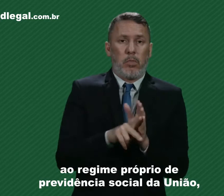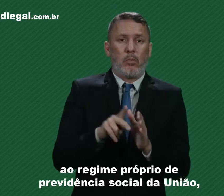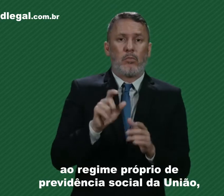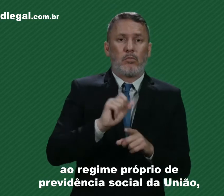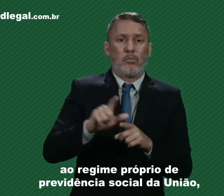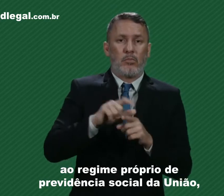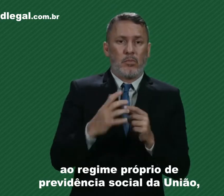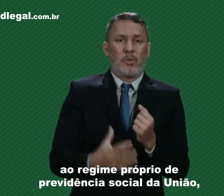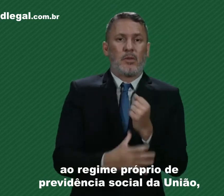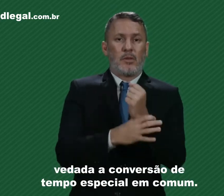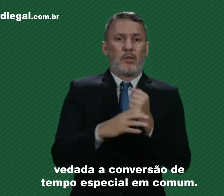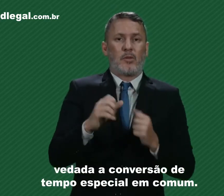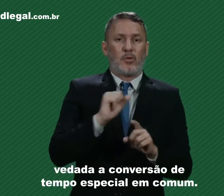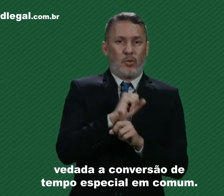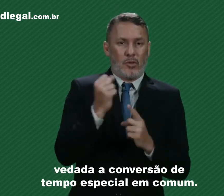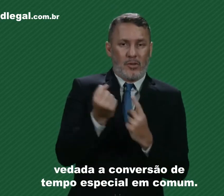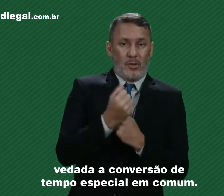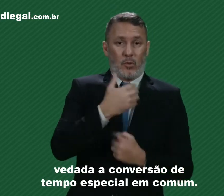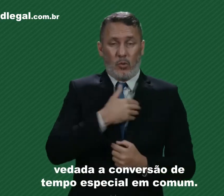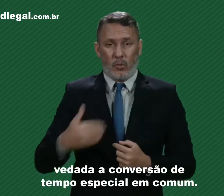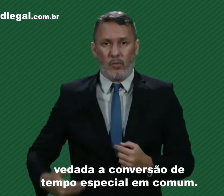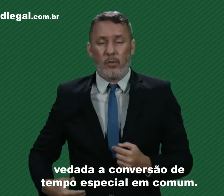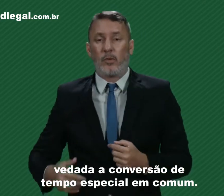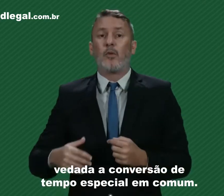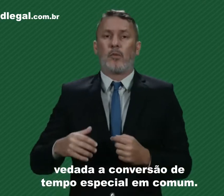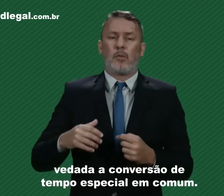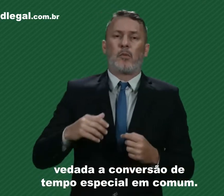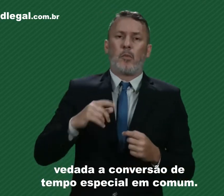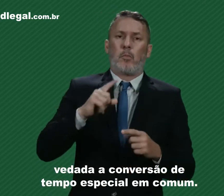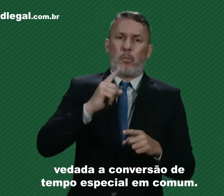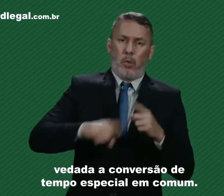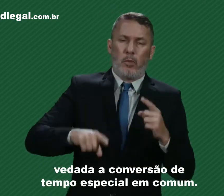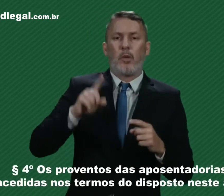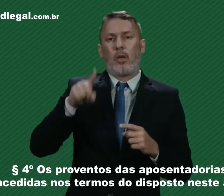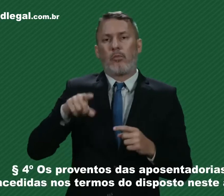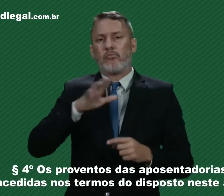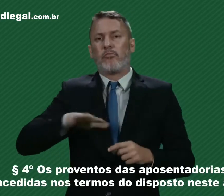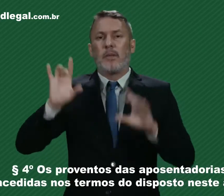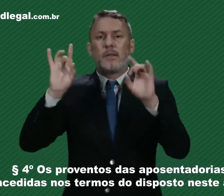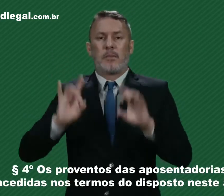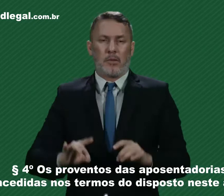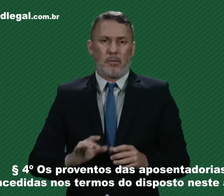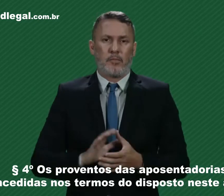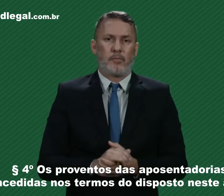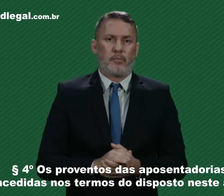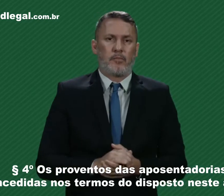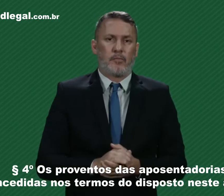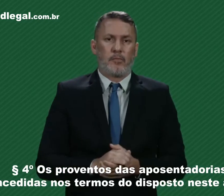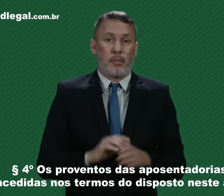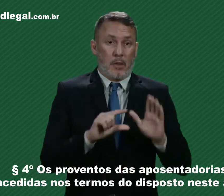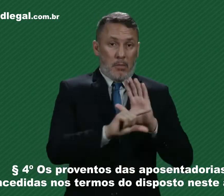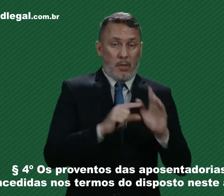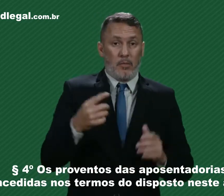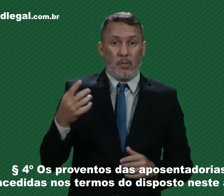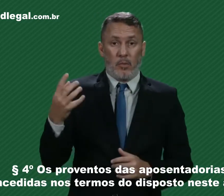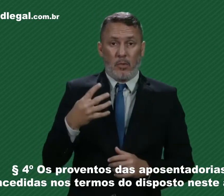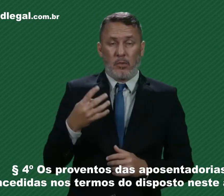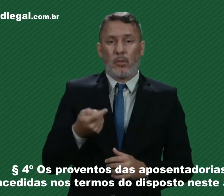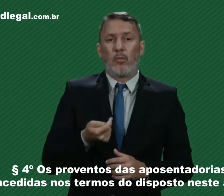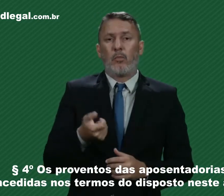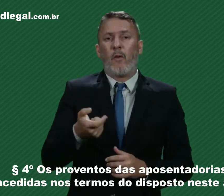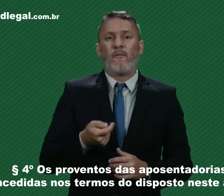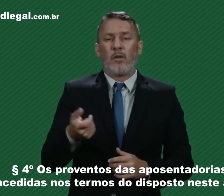Previdência Social da União, vedada a conversão de tempo especial em comum. Parágrafo 4º. Os proventos